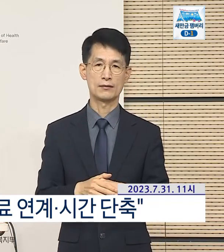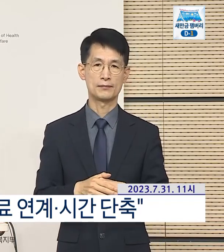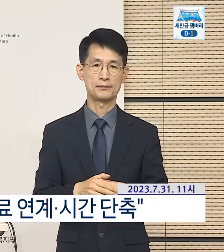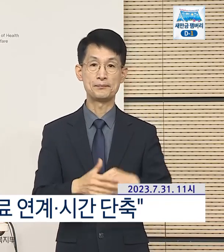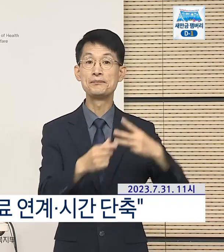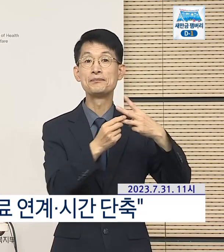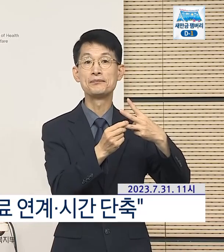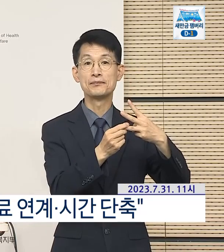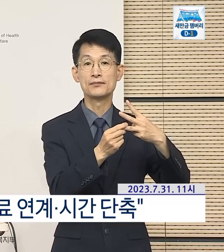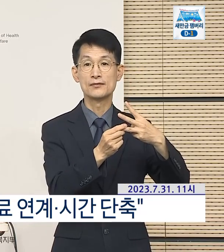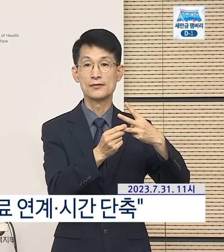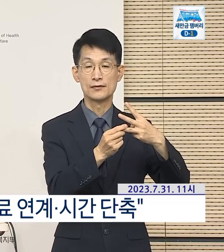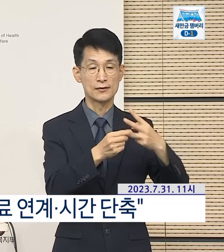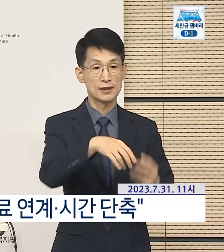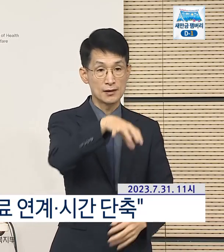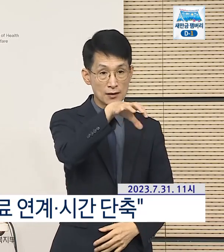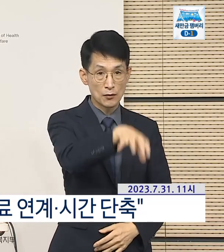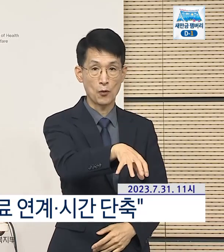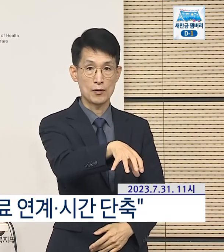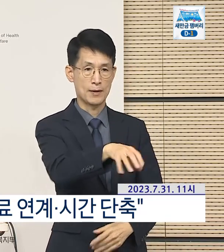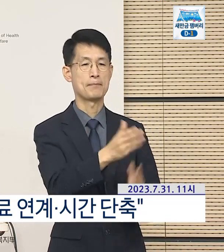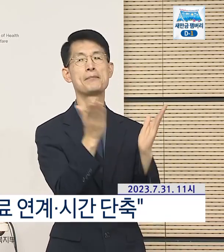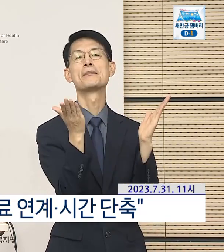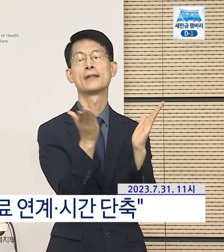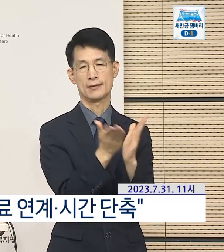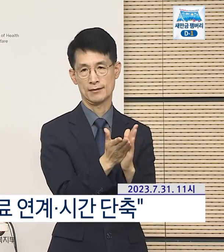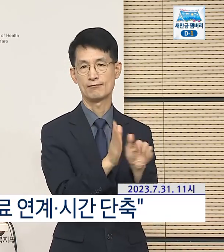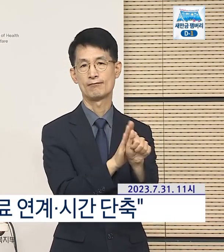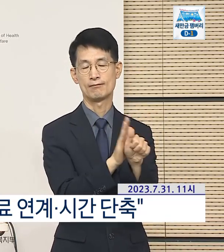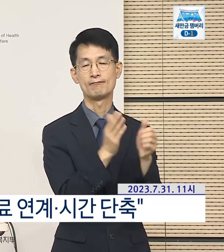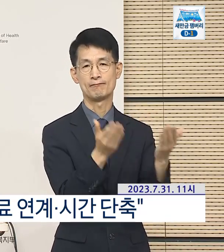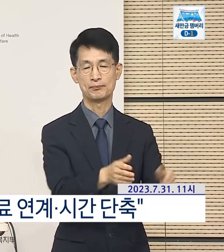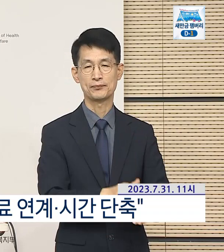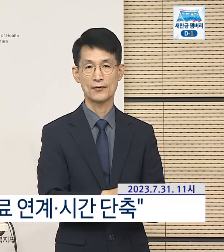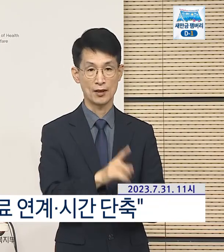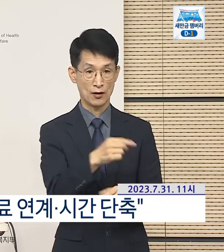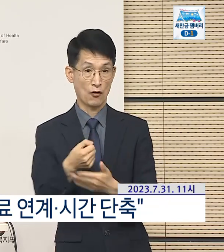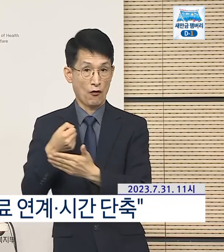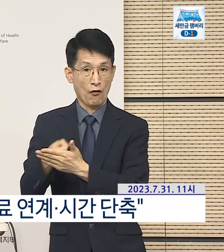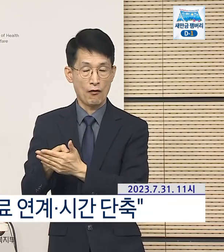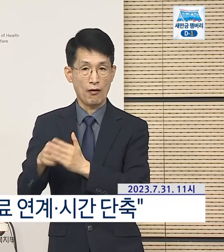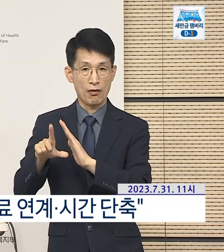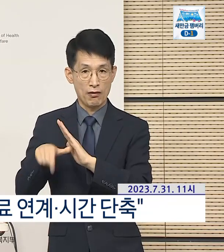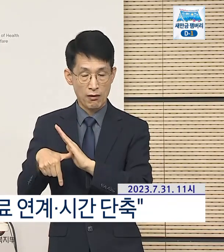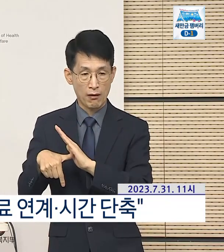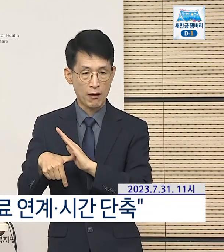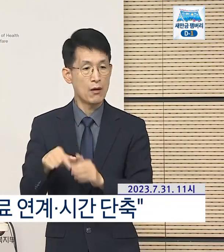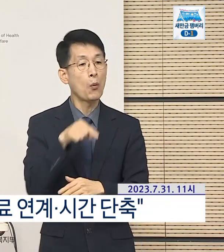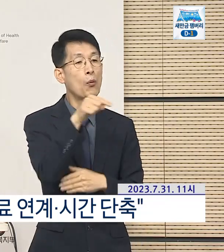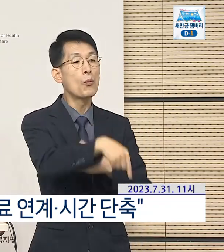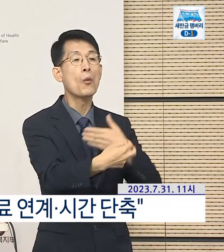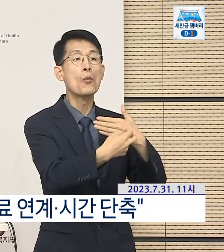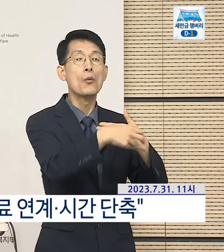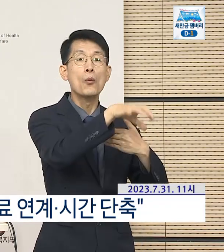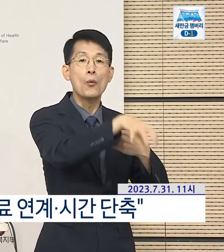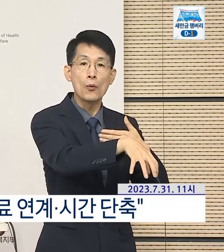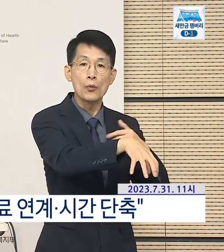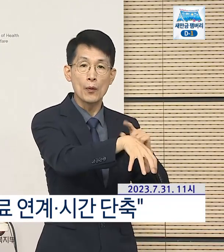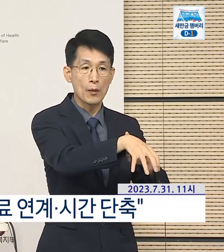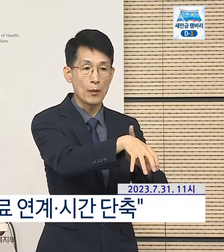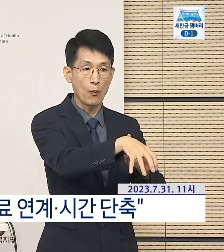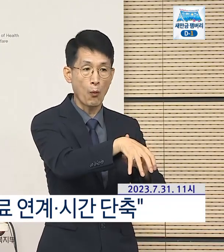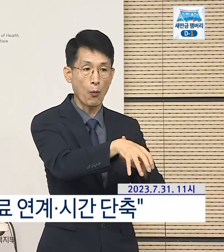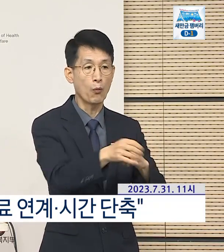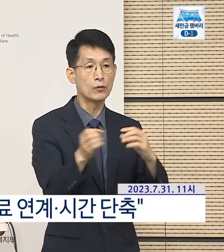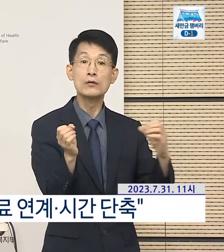번째 현장감 있는 정책을 추진하겠습니다 정책 결정 과정에서 최일선 의류 현장과의